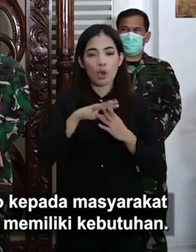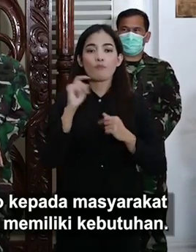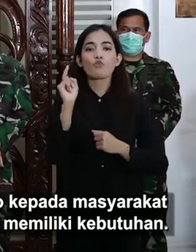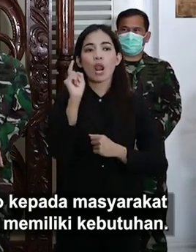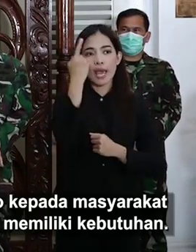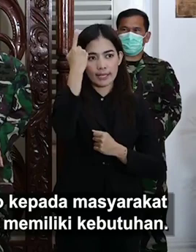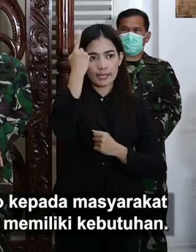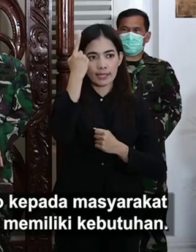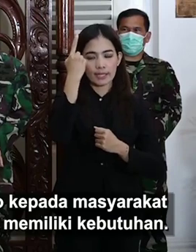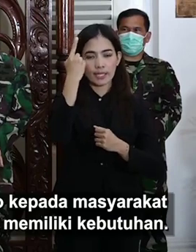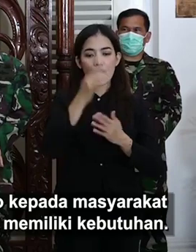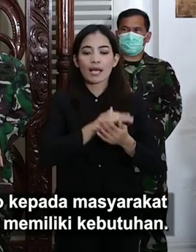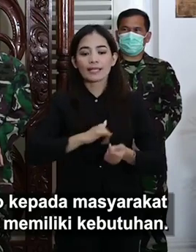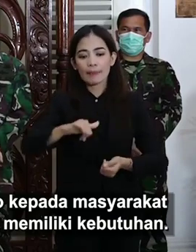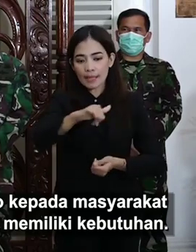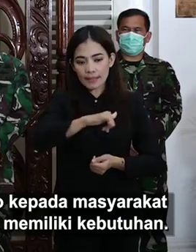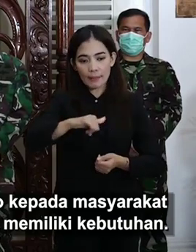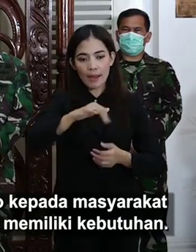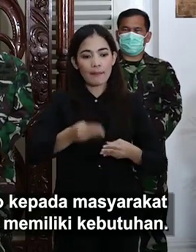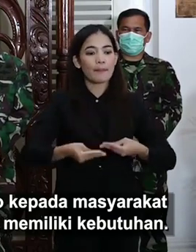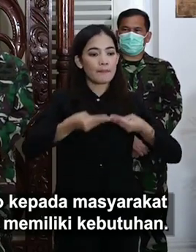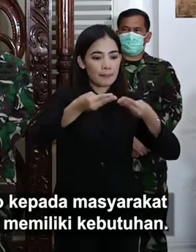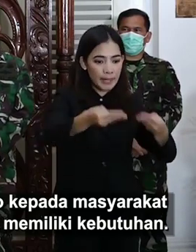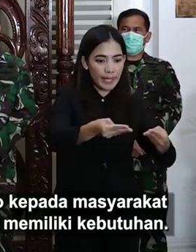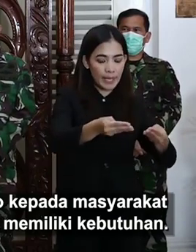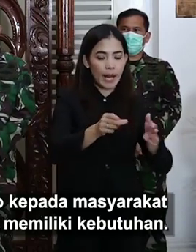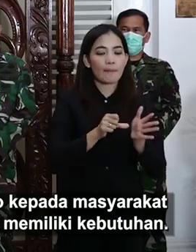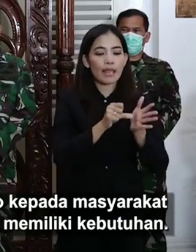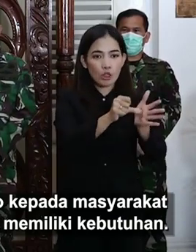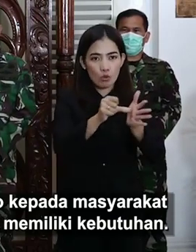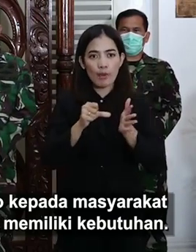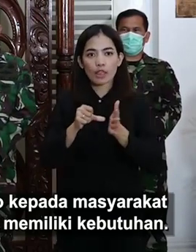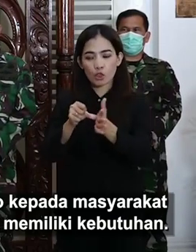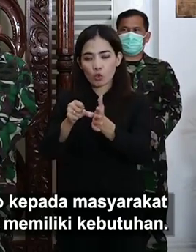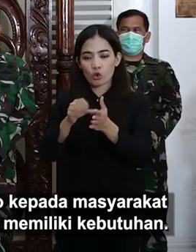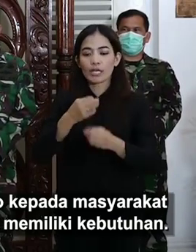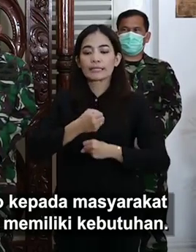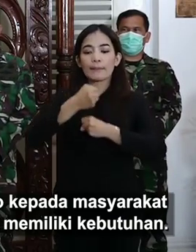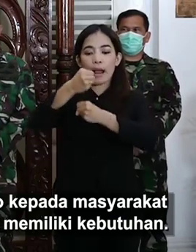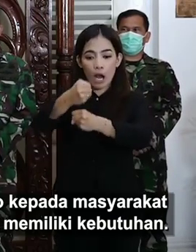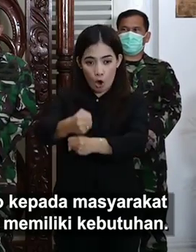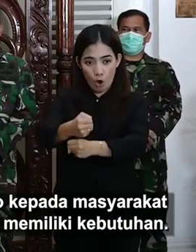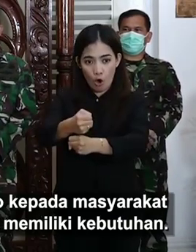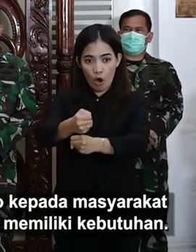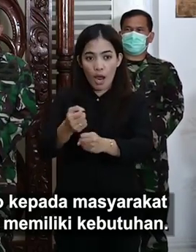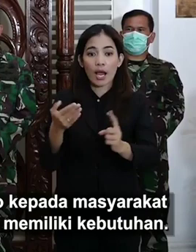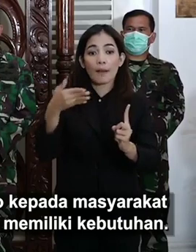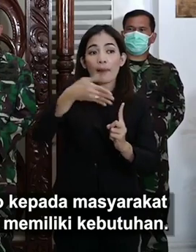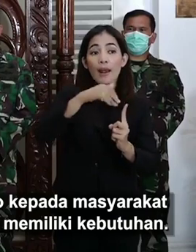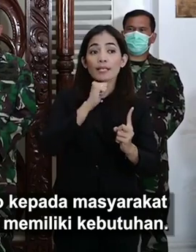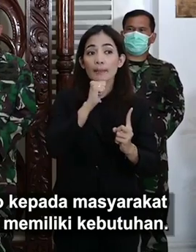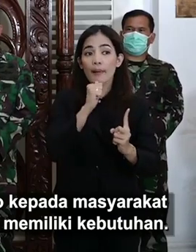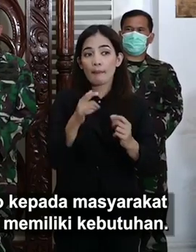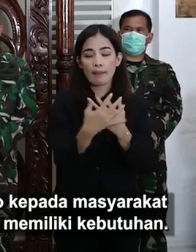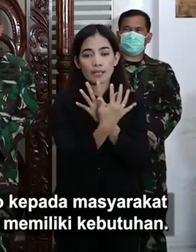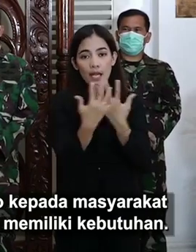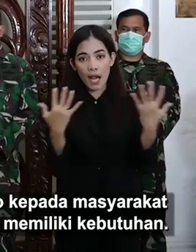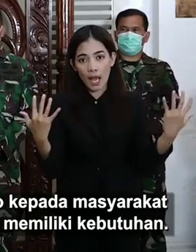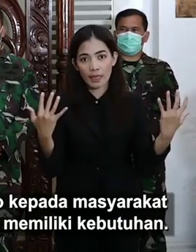mulai memfasilitasi distribusi sembako kepada